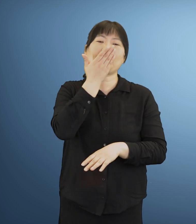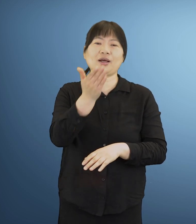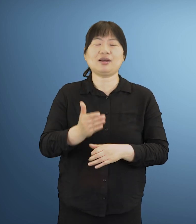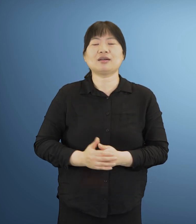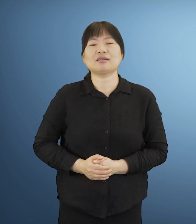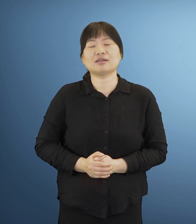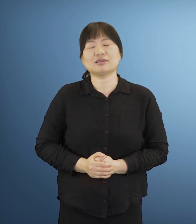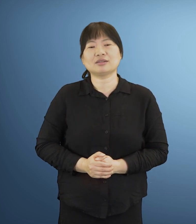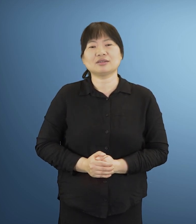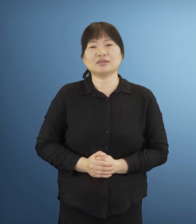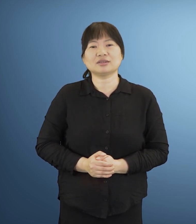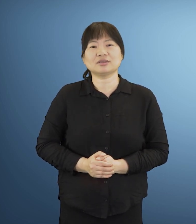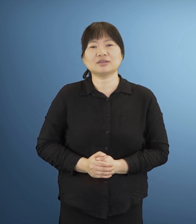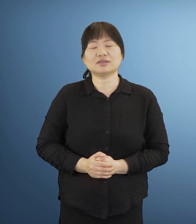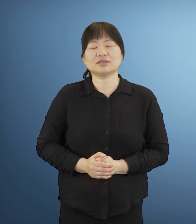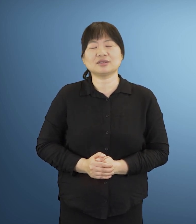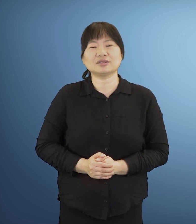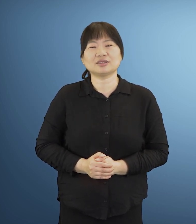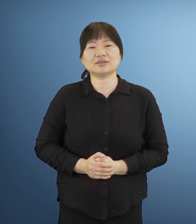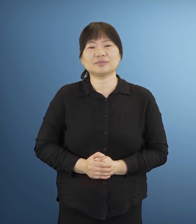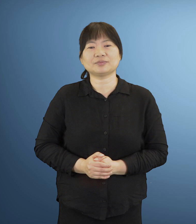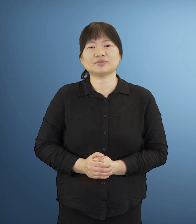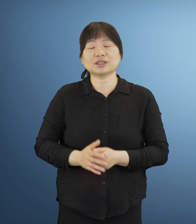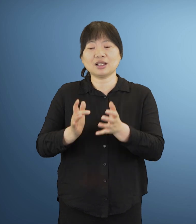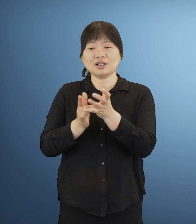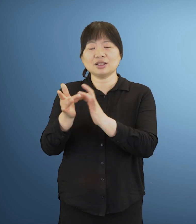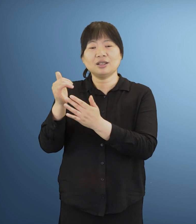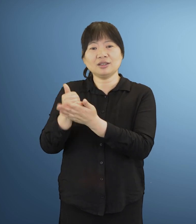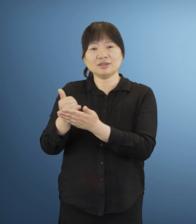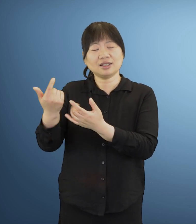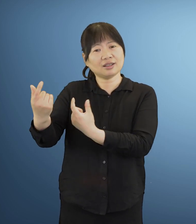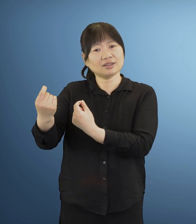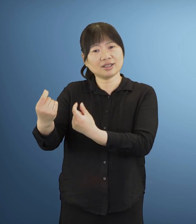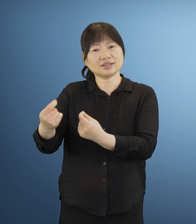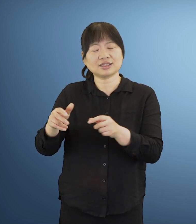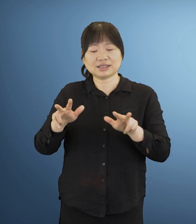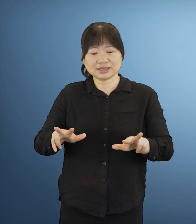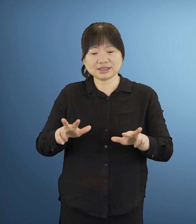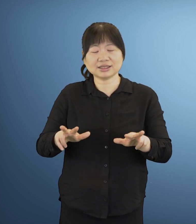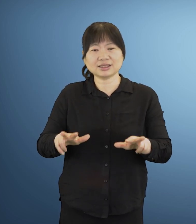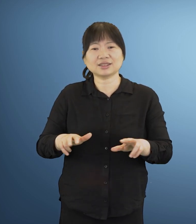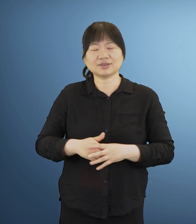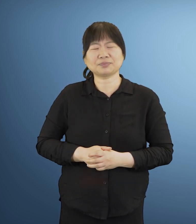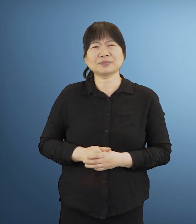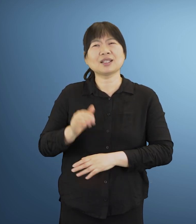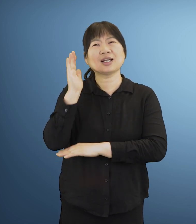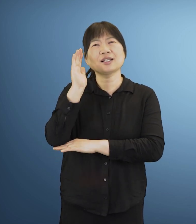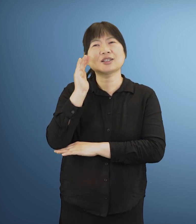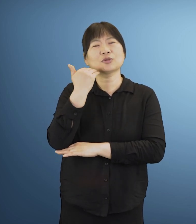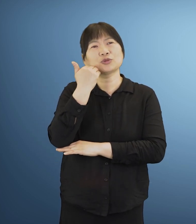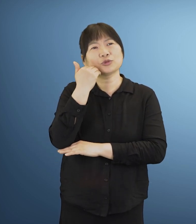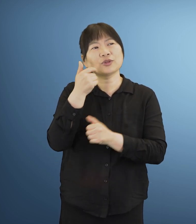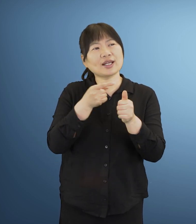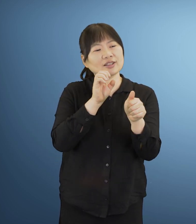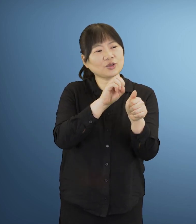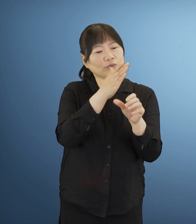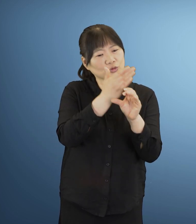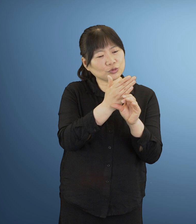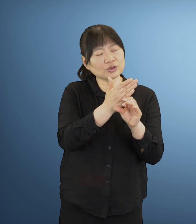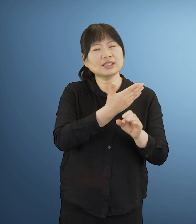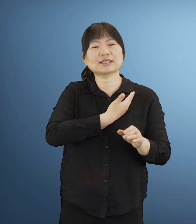않습니까? 여러분, 예수님의 이런 지금 이 이야기를 제자들에게 하고 있단